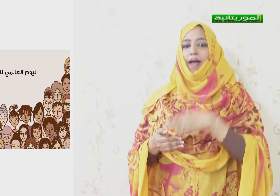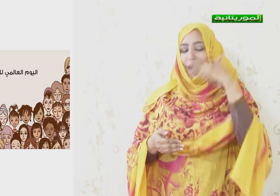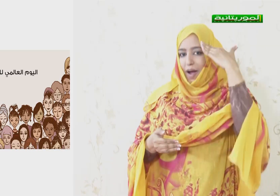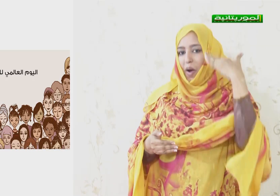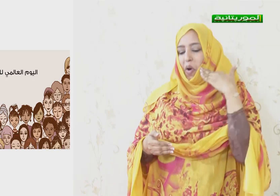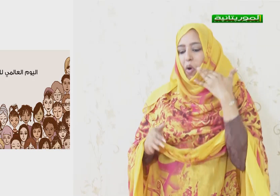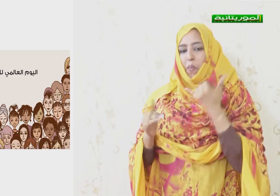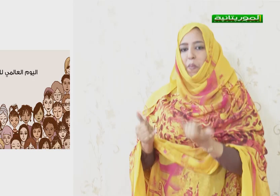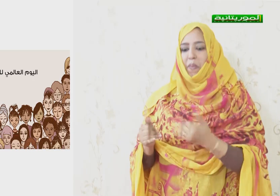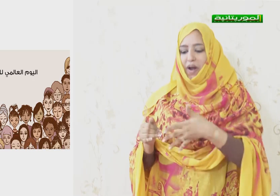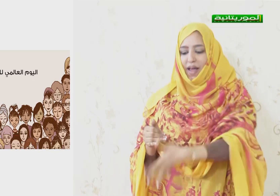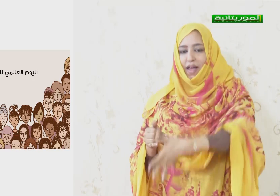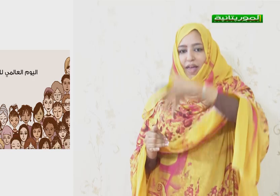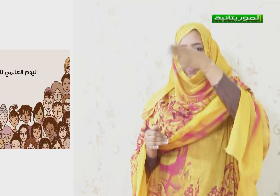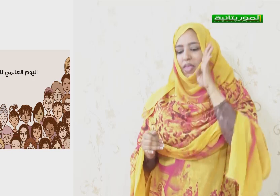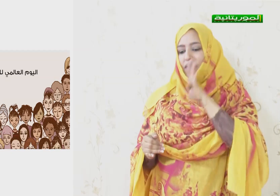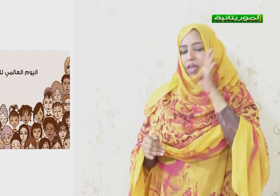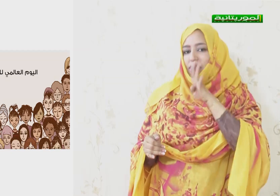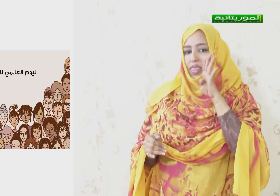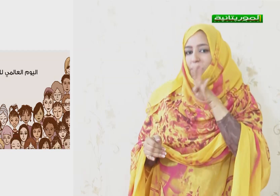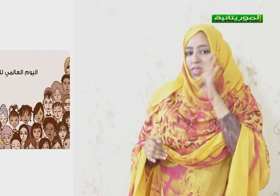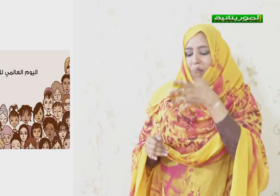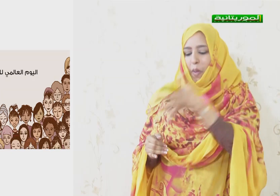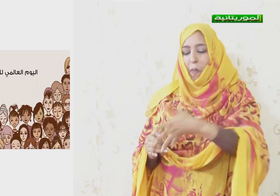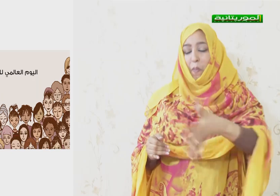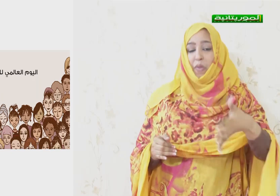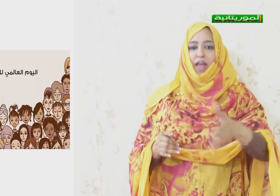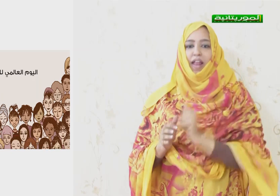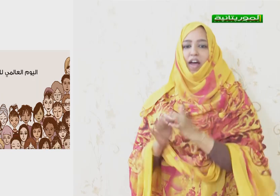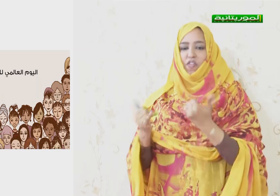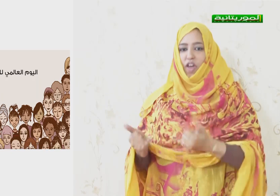واقتصاده. فبعد انعقاد مؤتمر بكين عام